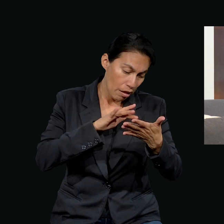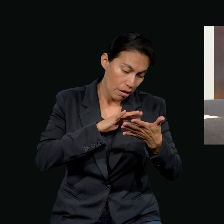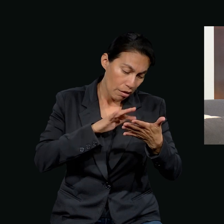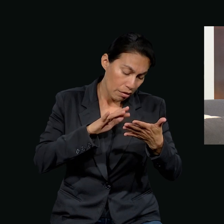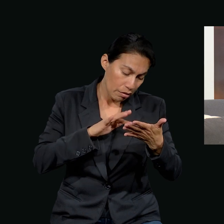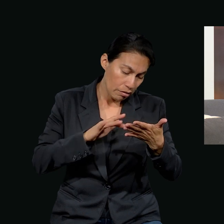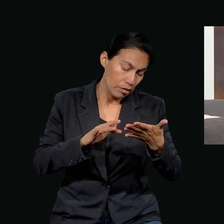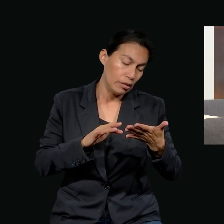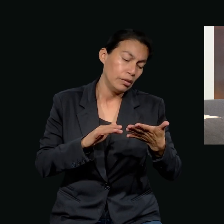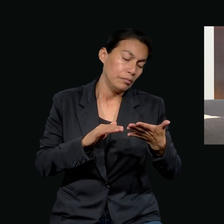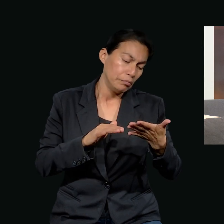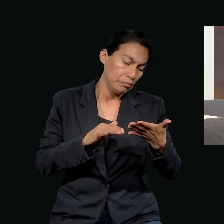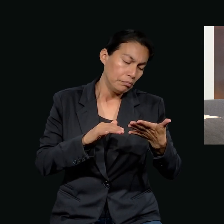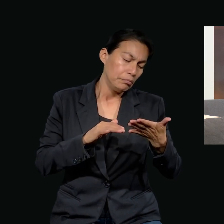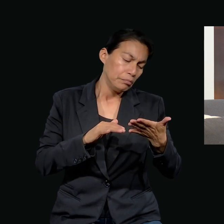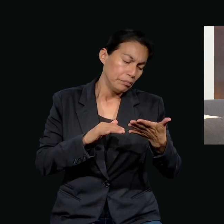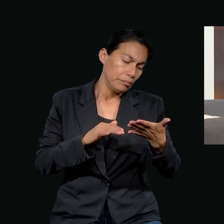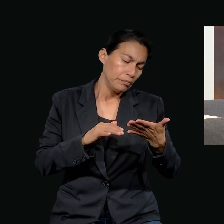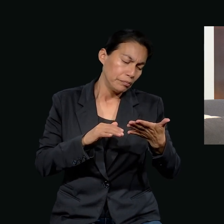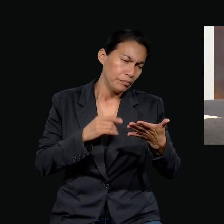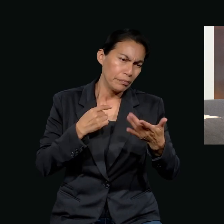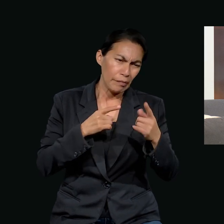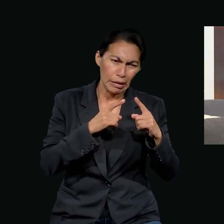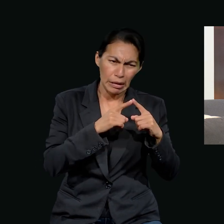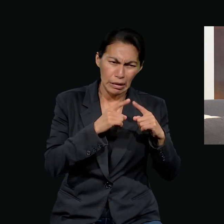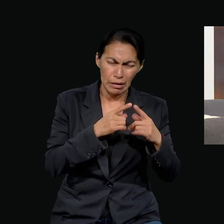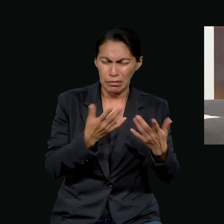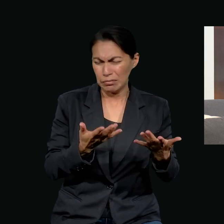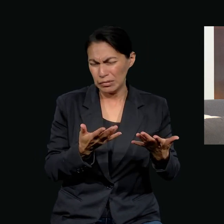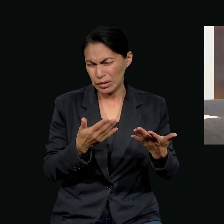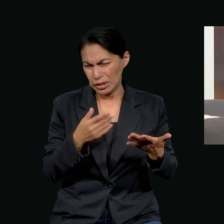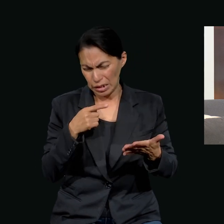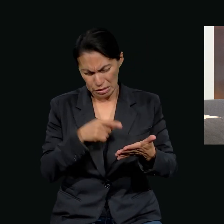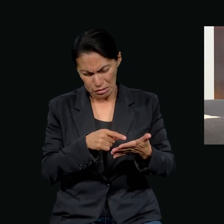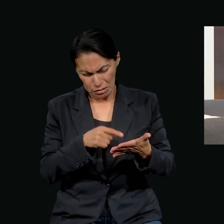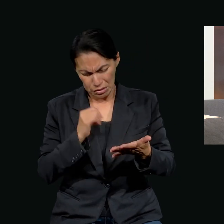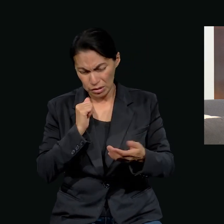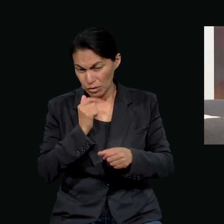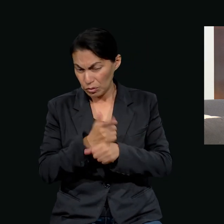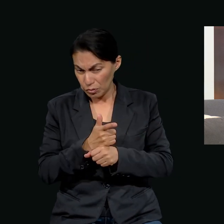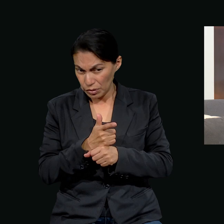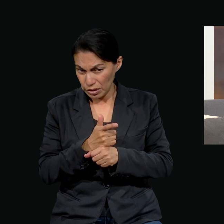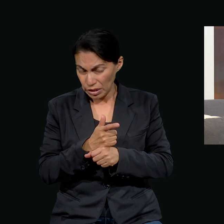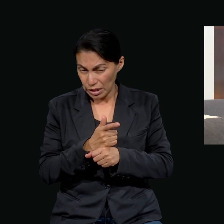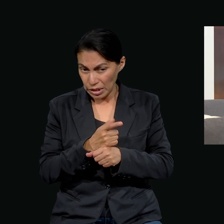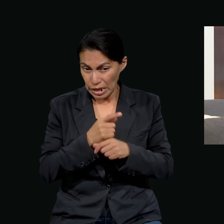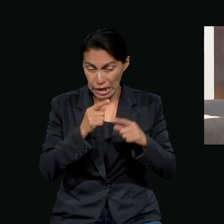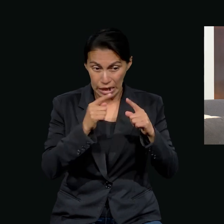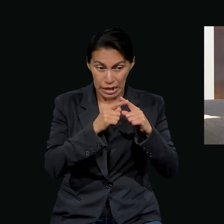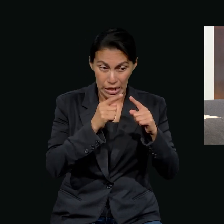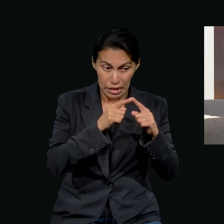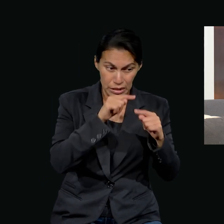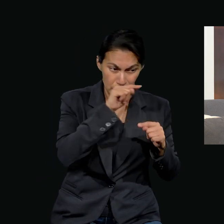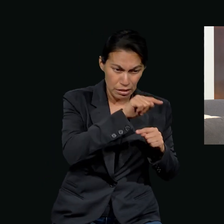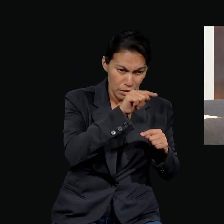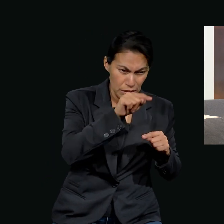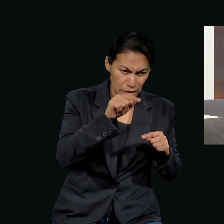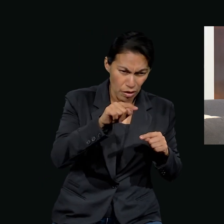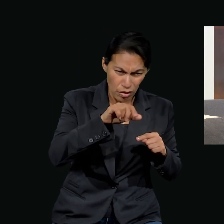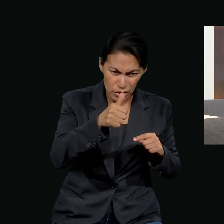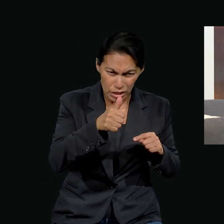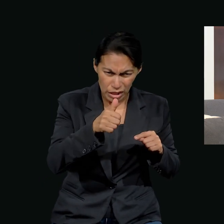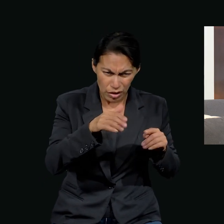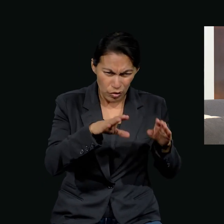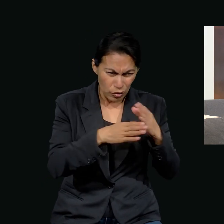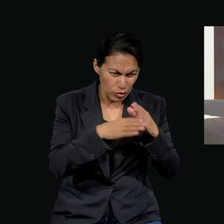Y al buscar, pues, me encontré que ese libro me decía cosas que en otras iglesias lo decían de